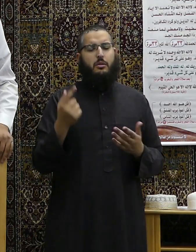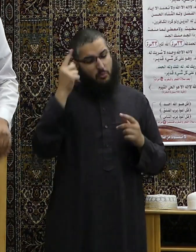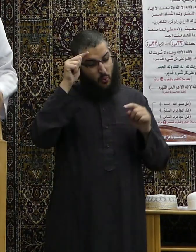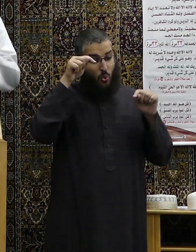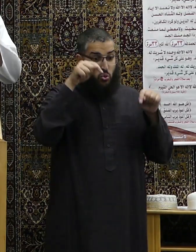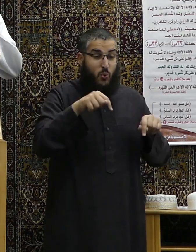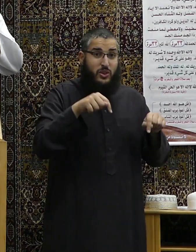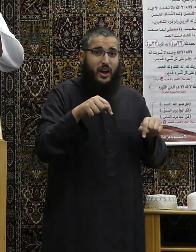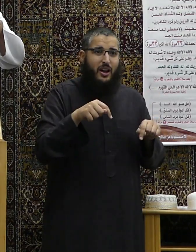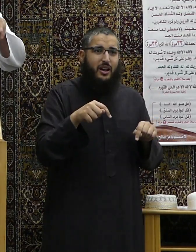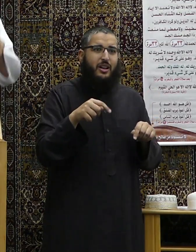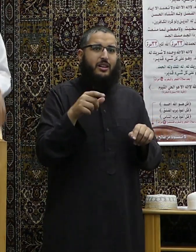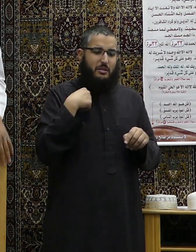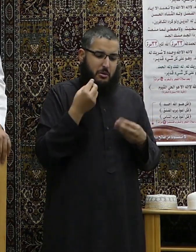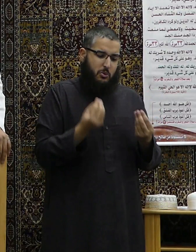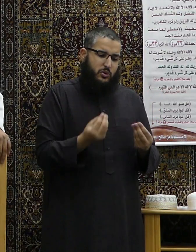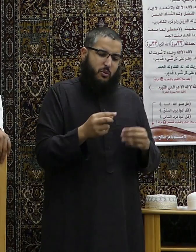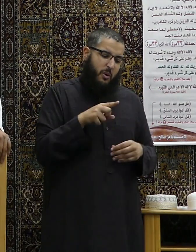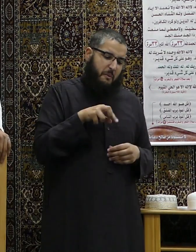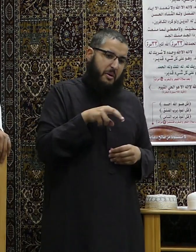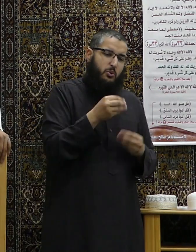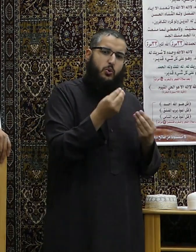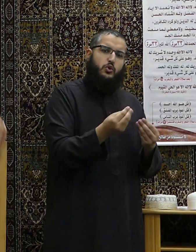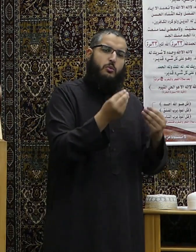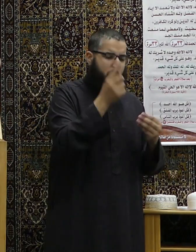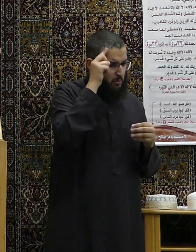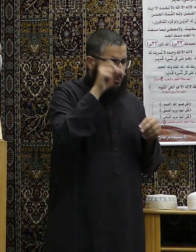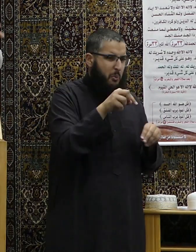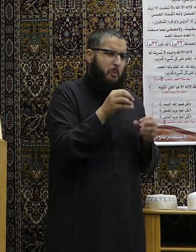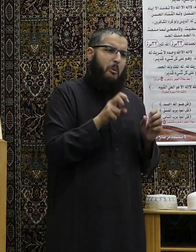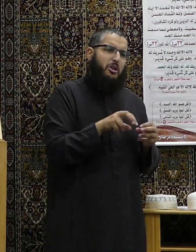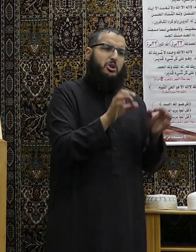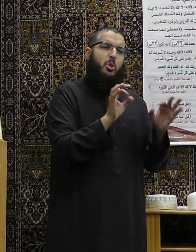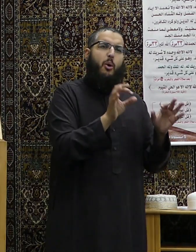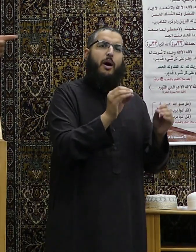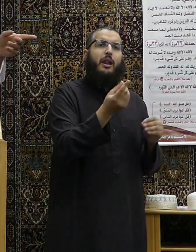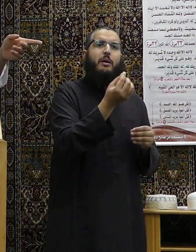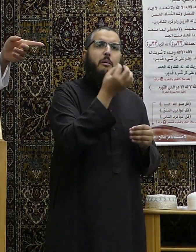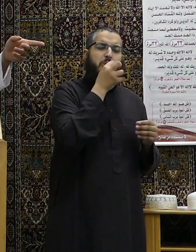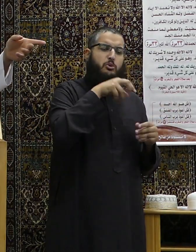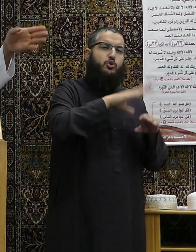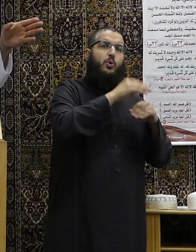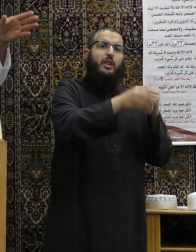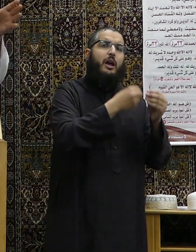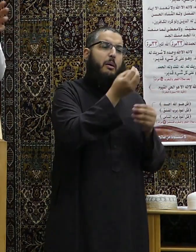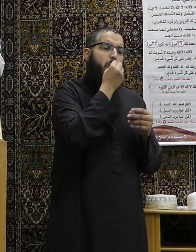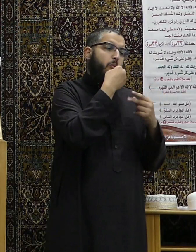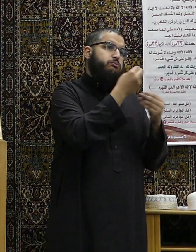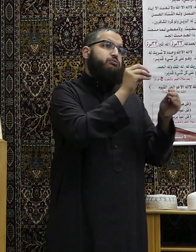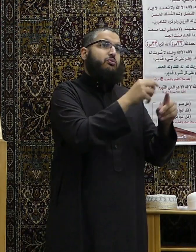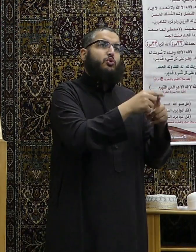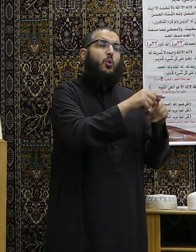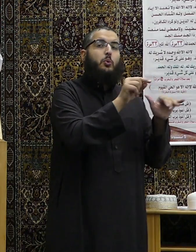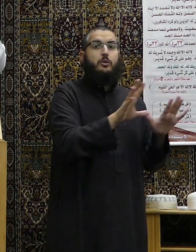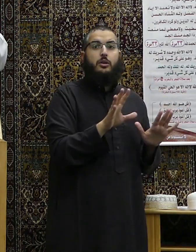dunya, famshu fi manakibiha wa kulu min rizqi. Marchez sur terre. Et le prophète sallam il a dit at-tu'ada fi kulli